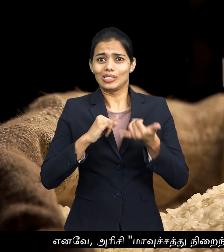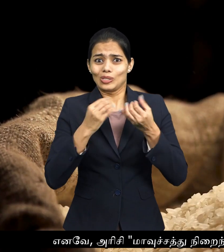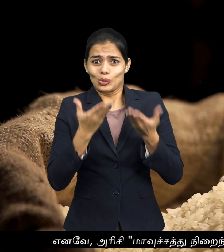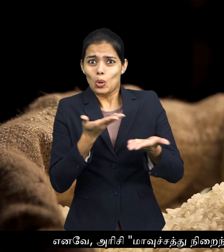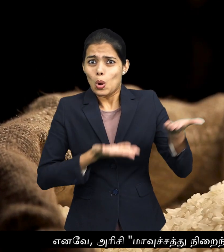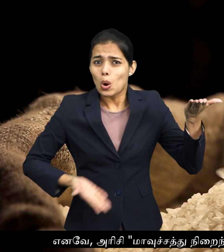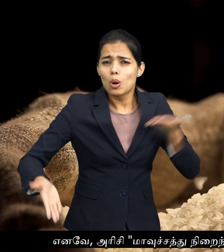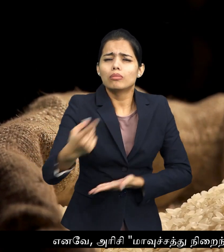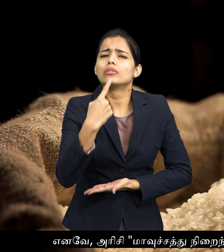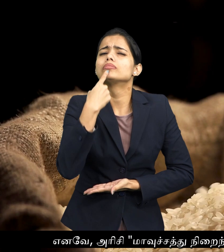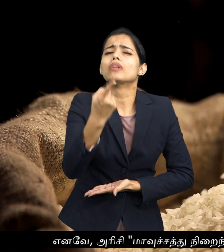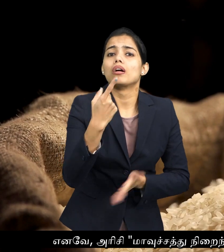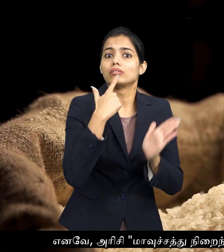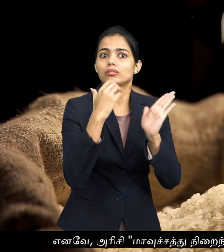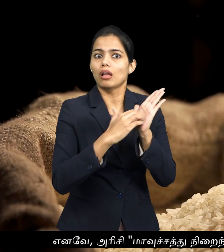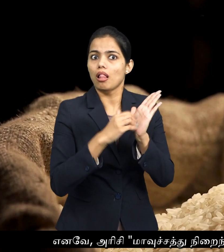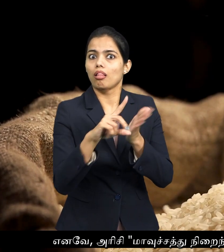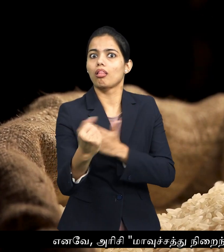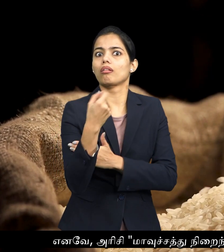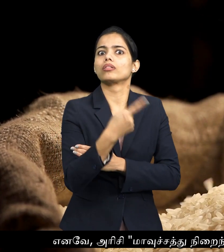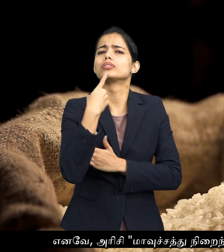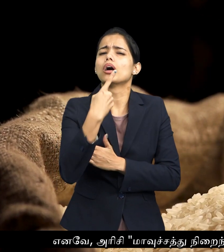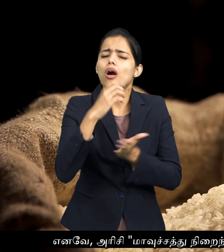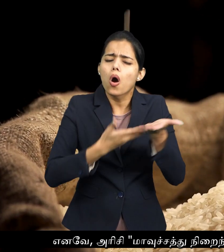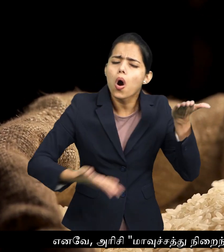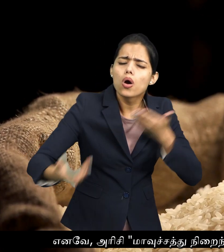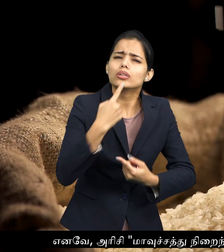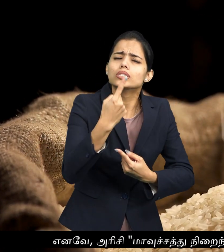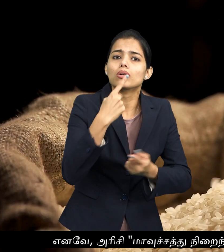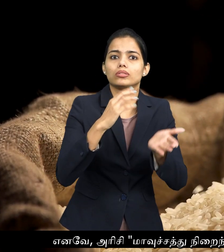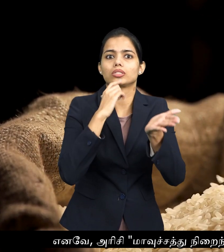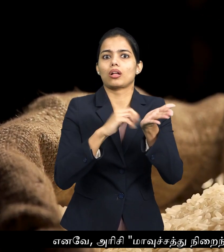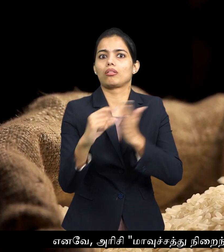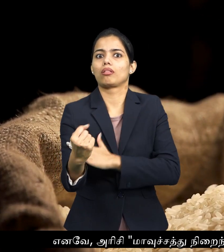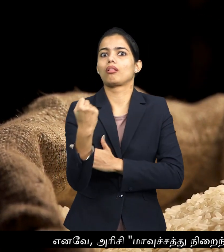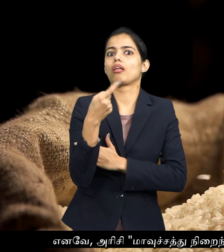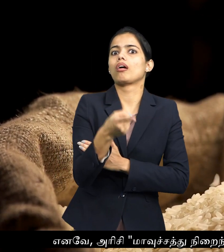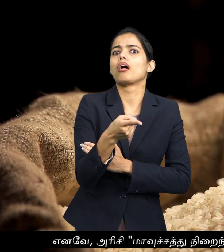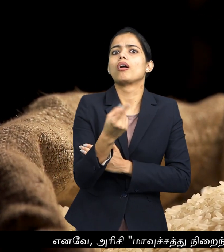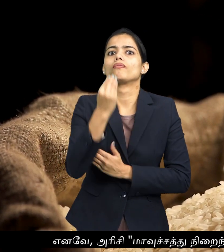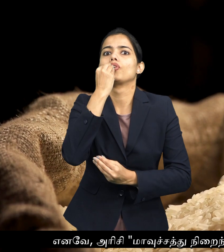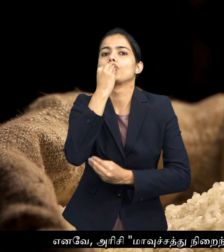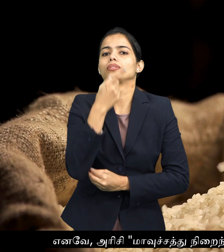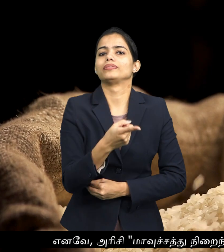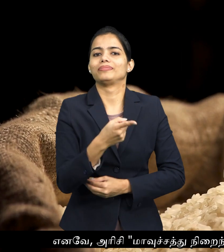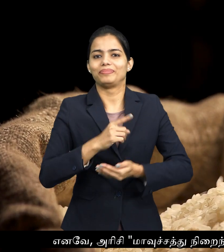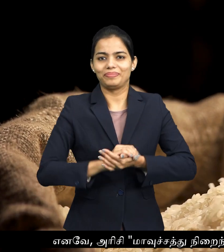எனவே அரிசி மாவுச்சத்து நிறைந்த உணவு ஆதாரம் என்று சொல்கிறோம்.